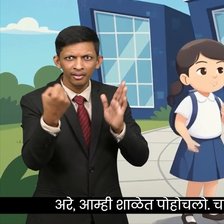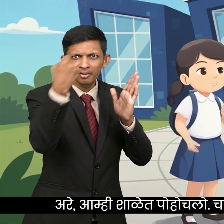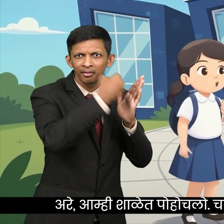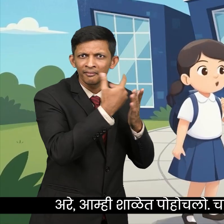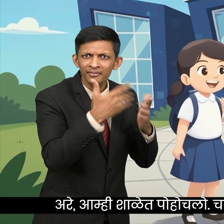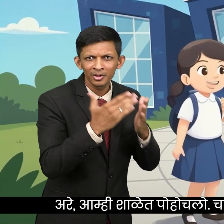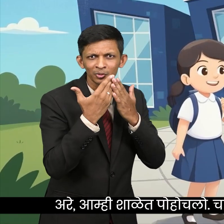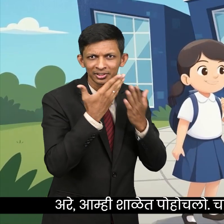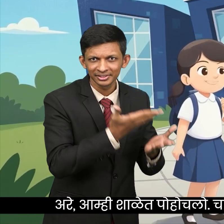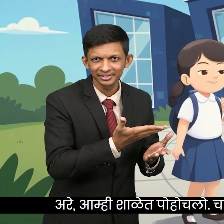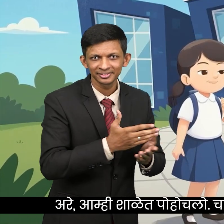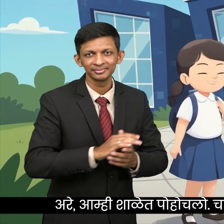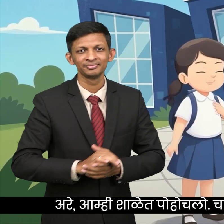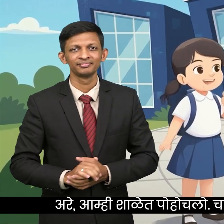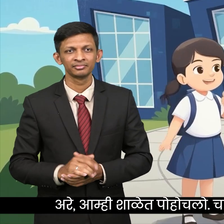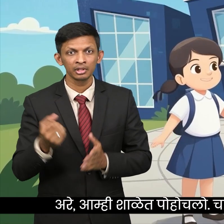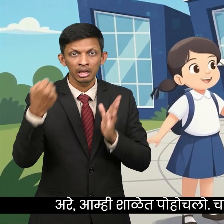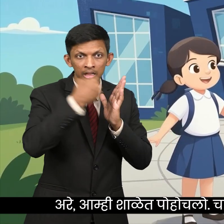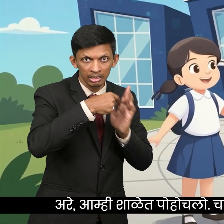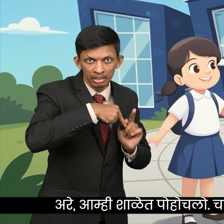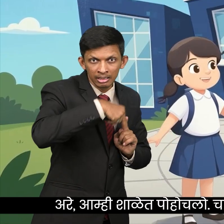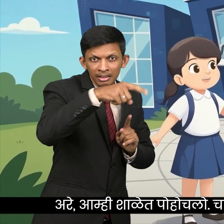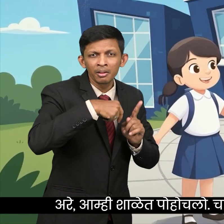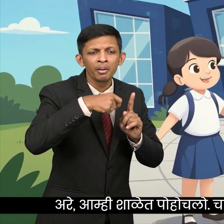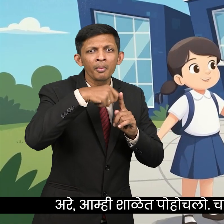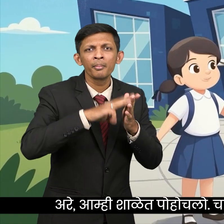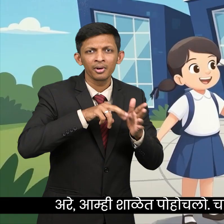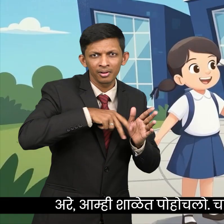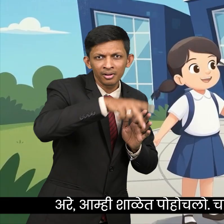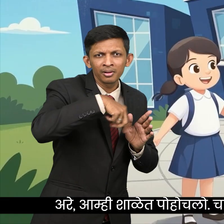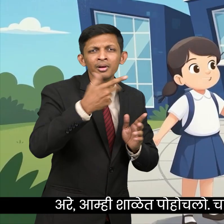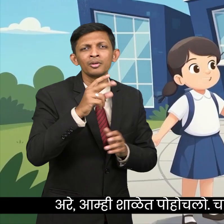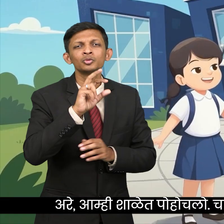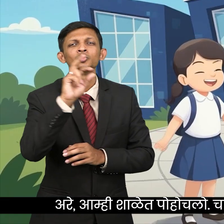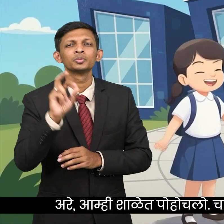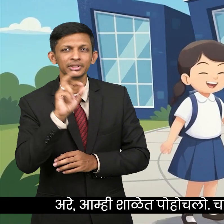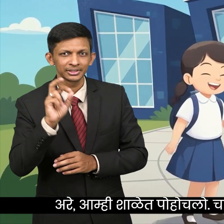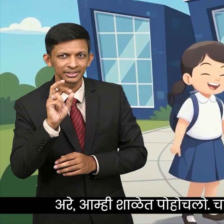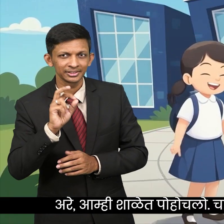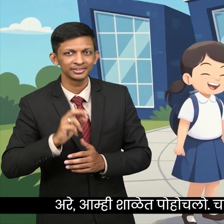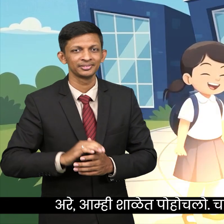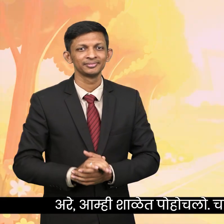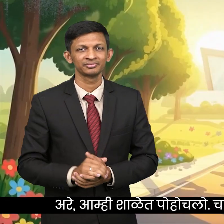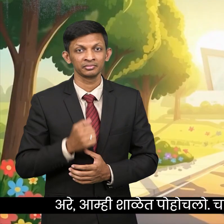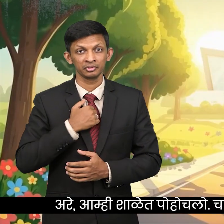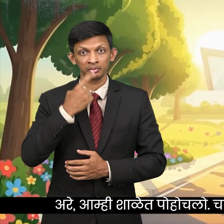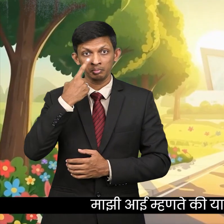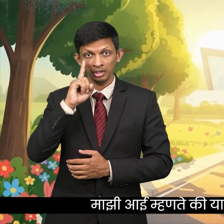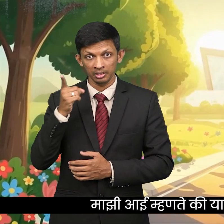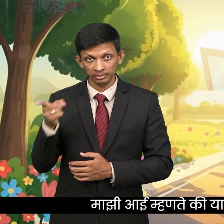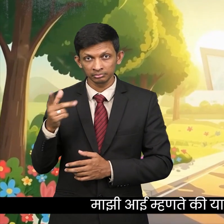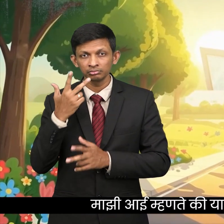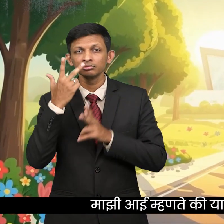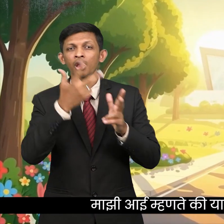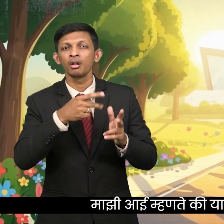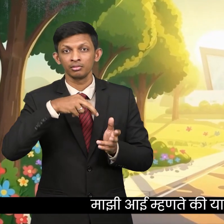आम्ही शाळेत पोहोचलो. चालत शाळेत पोहोचण्यासाठी 20 मिनिटे लागली.